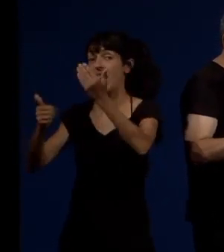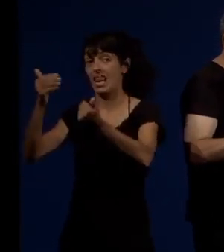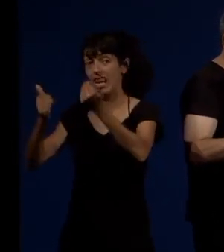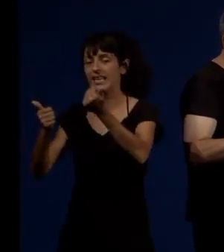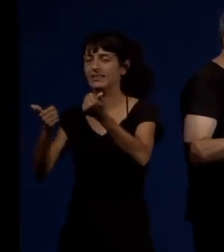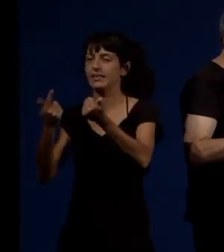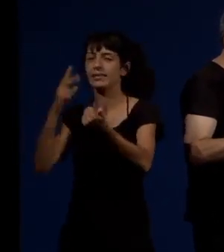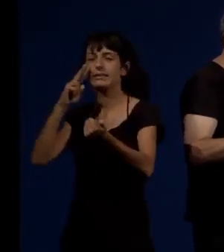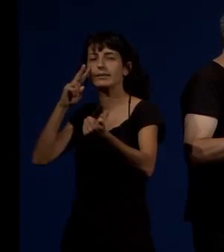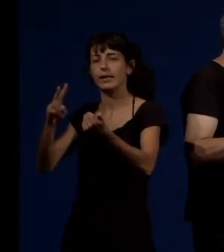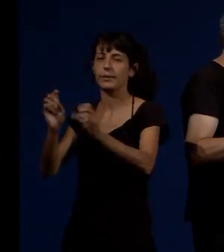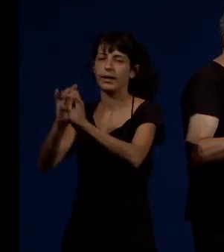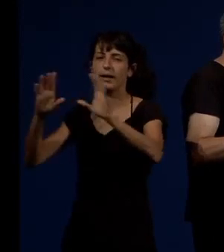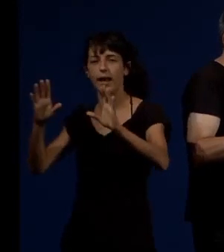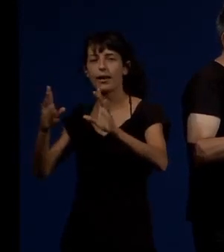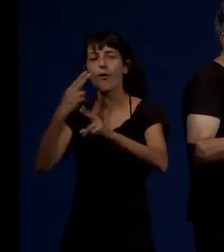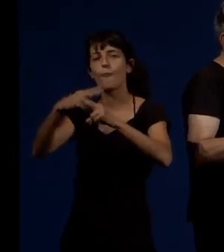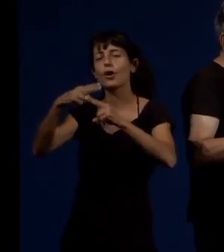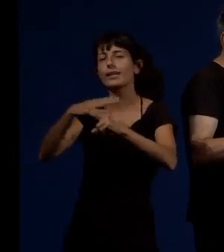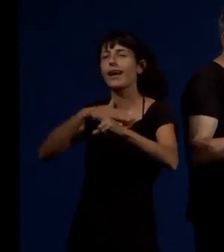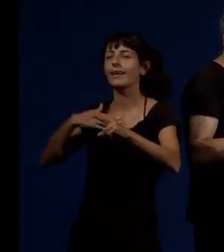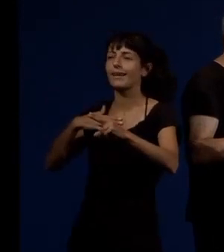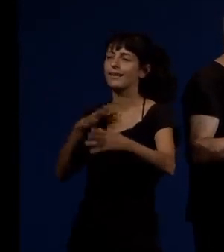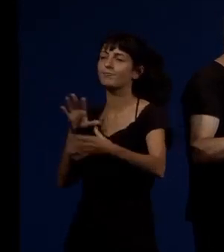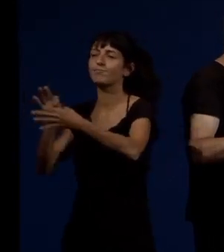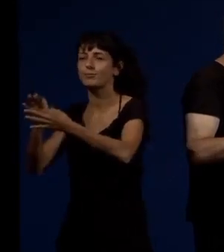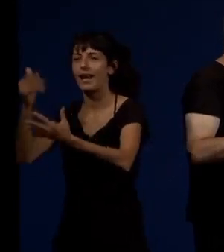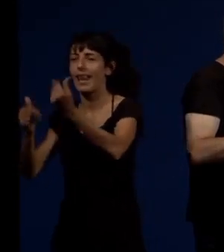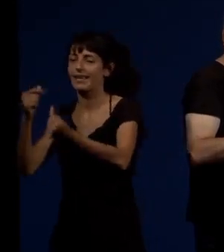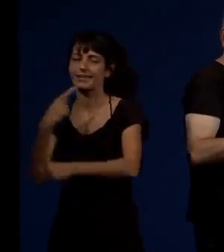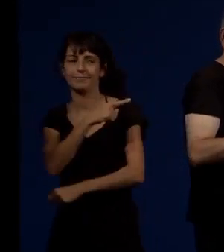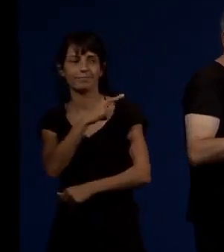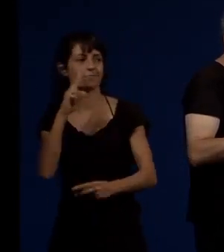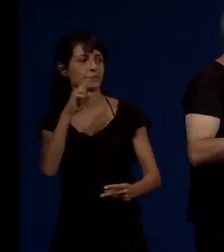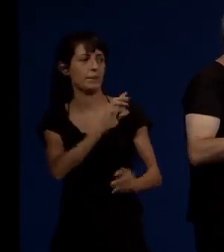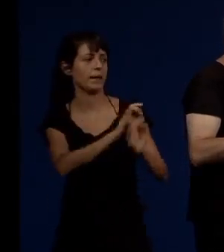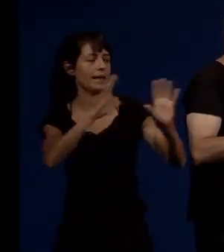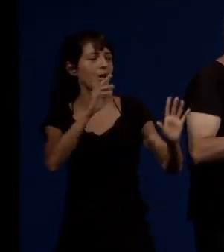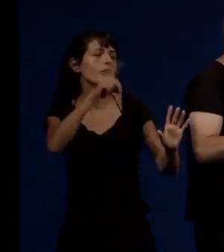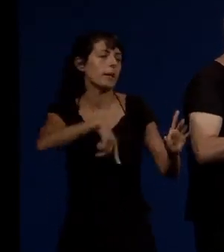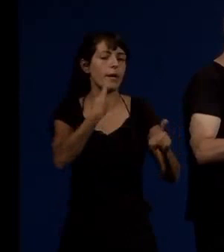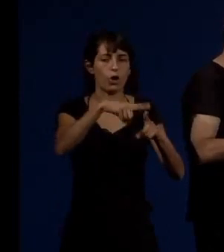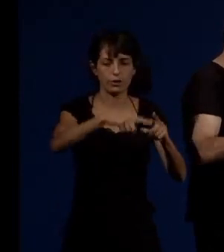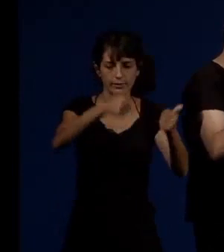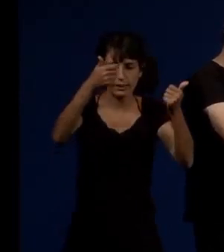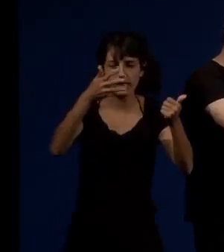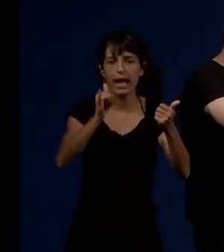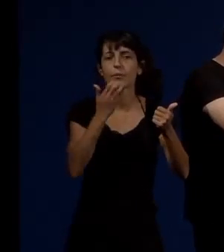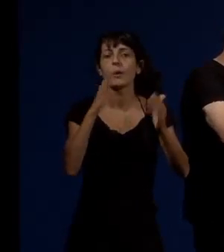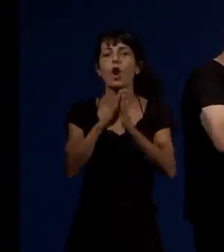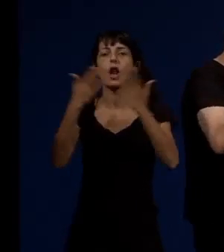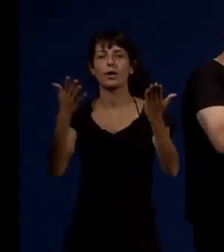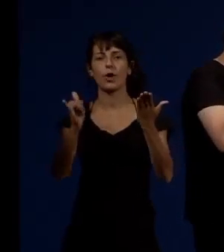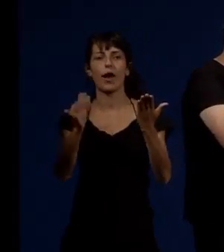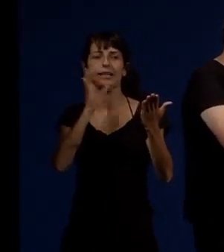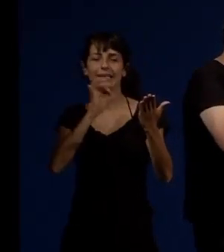do Partido Popular a respecto do leite galego. Vou rematando, poderíamos enseñar un montón de cousas máis. Temos un libro en galego,